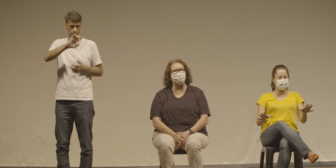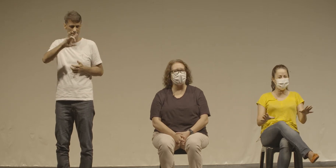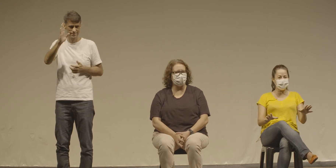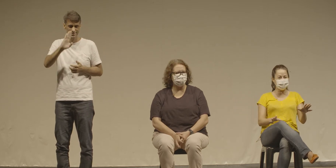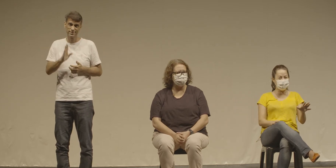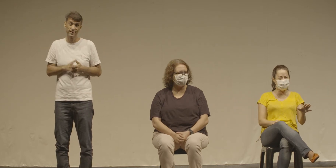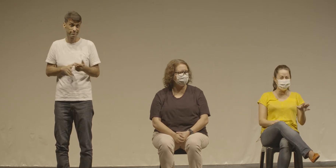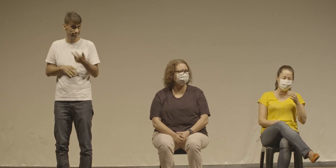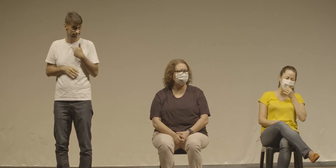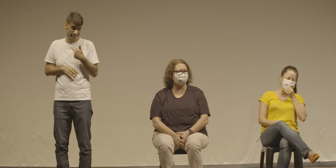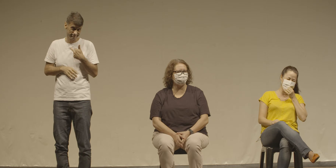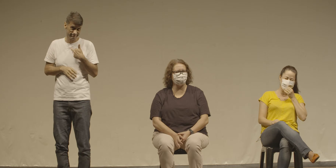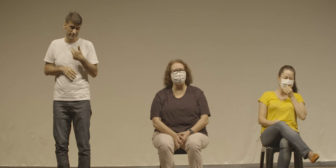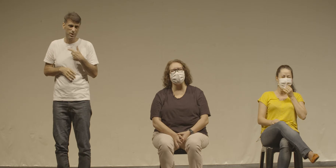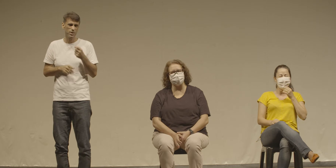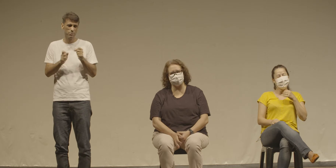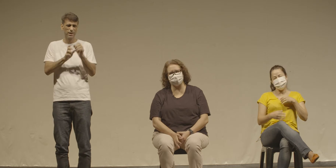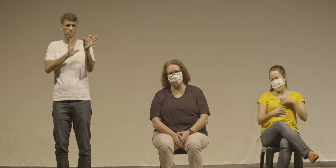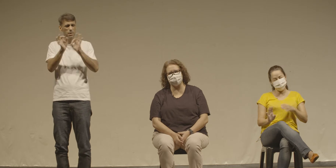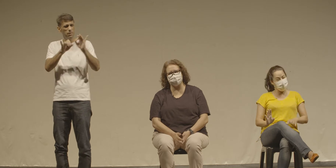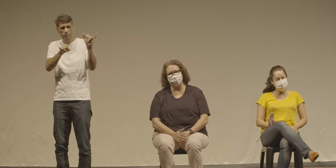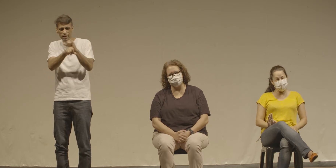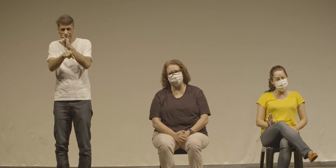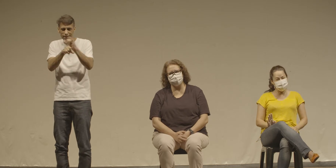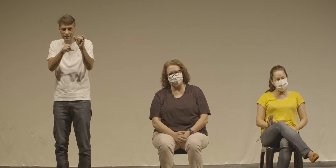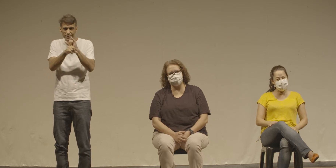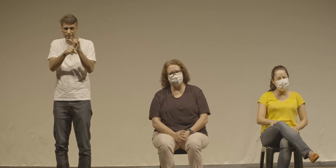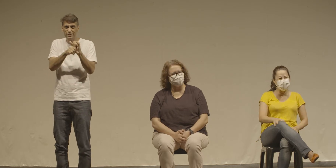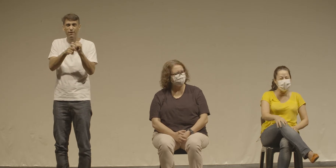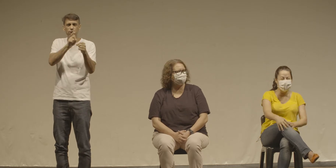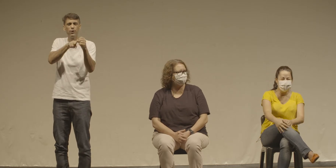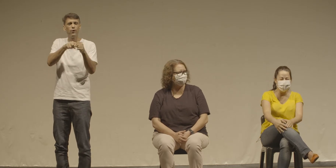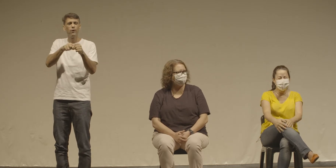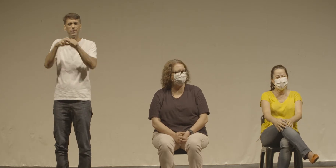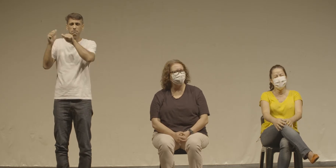Deixamos daquele jeito mesmo. Ficou ótimo. Foi o que deu para fazer.